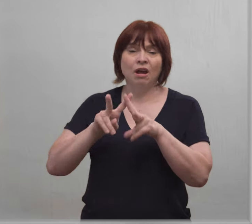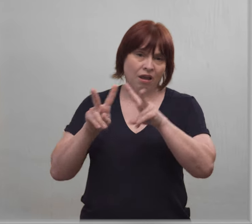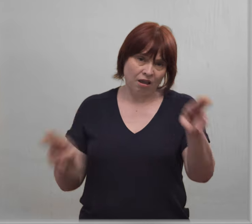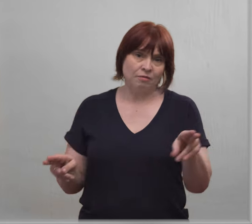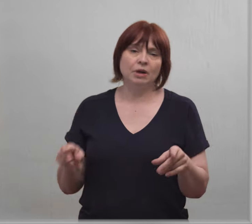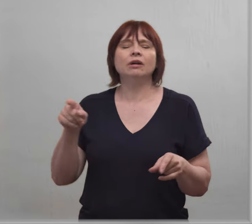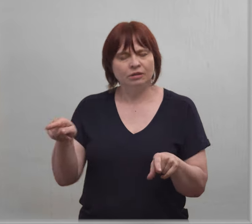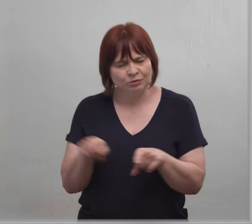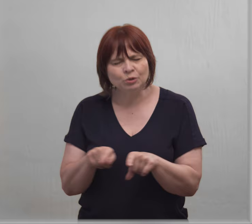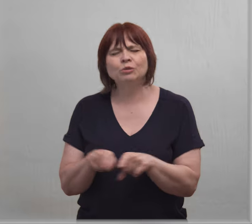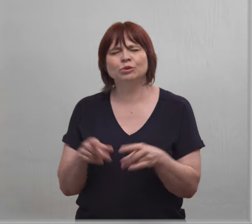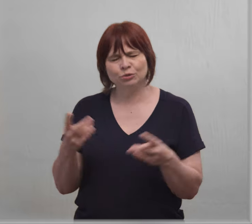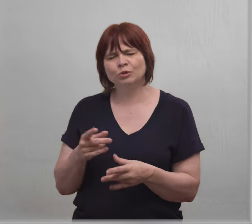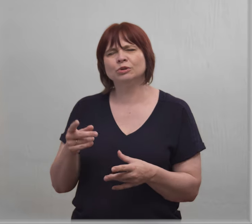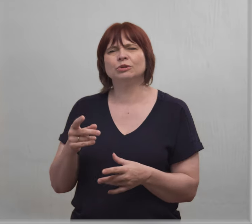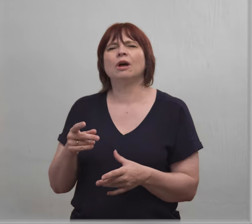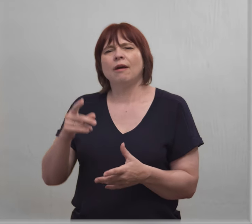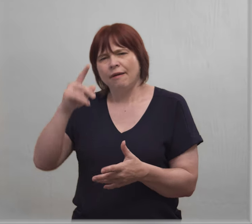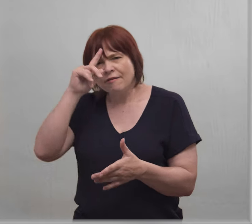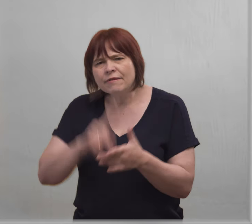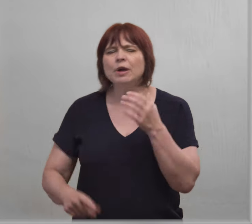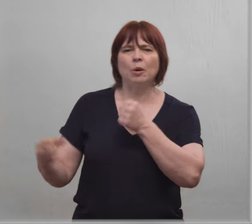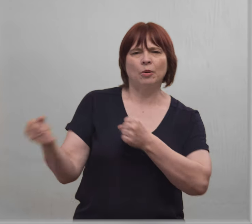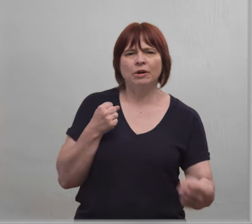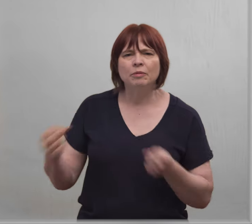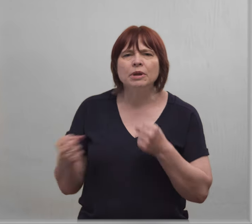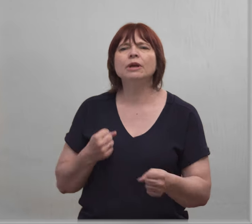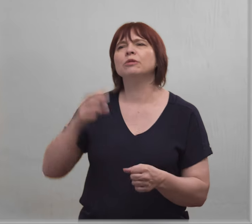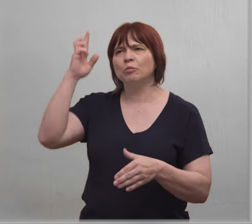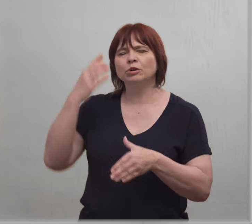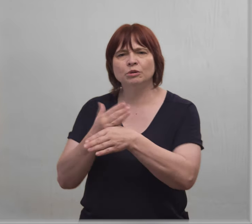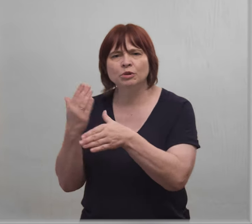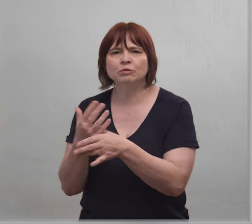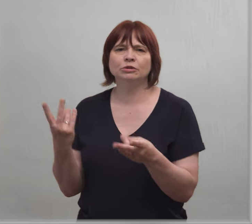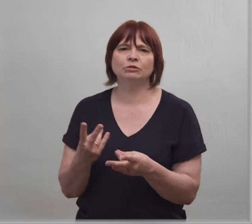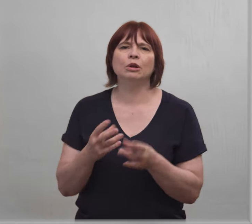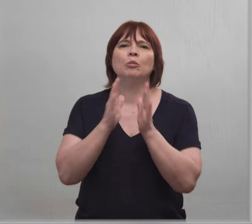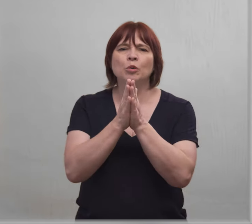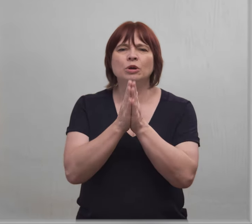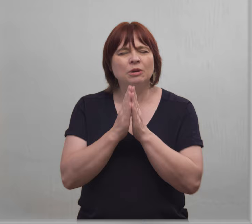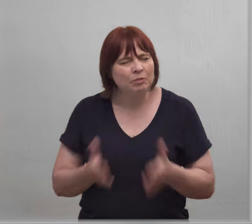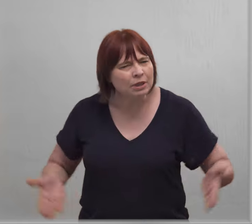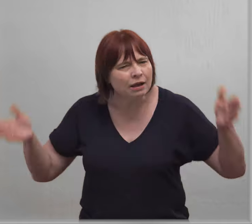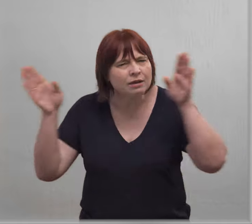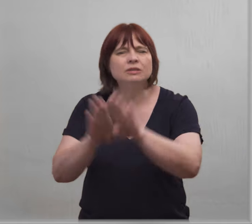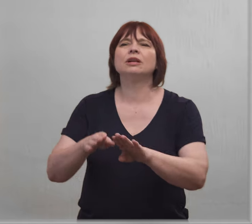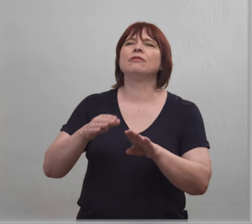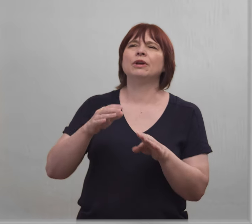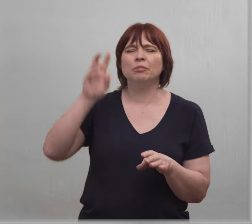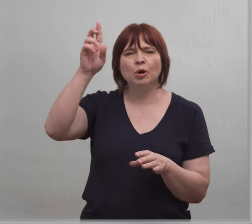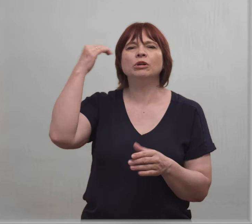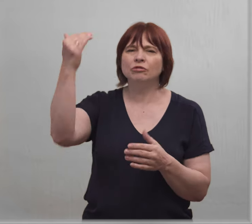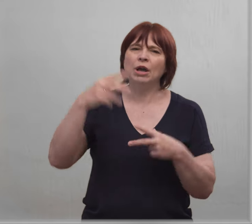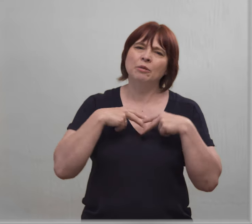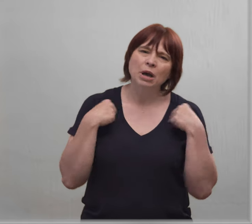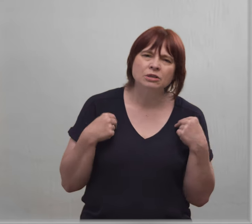Им также нужен Бог, им также нужна помощь Божия. И Господь, благослови во имя Иисуса Христа Твоих служителей, укрепи их